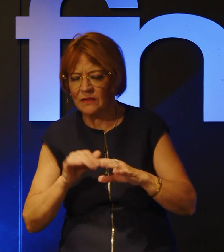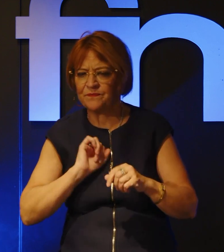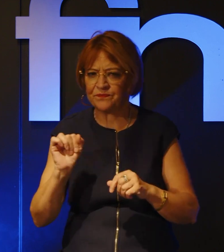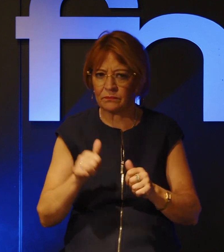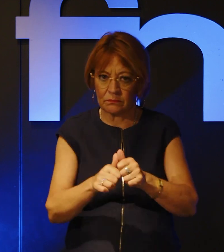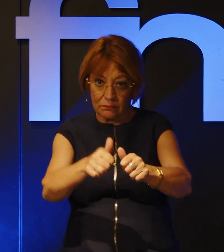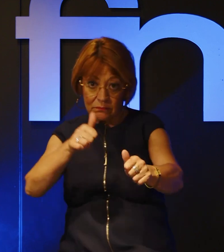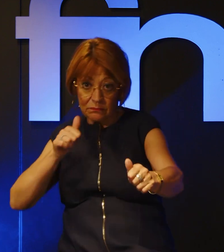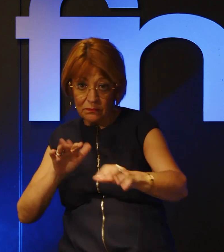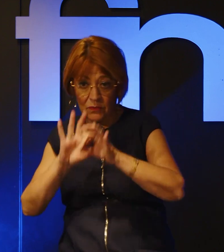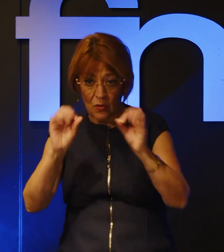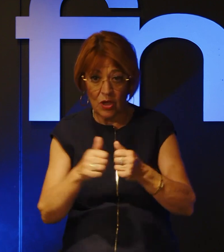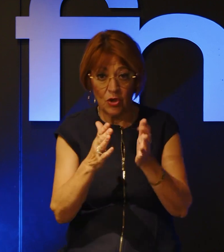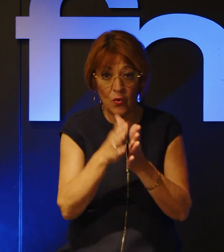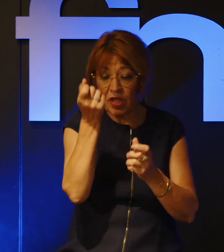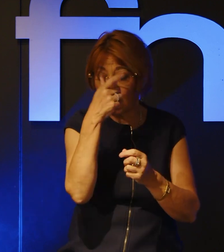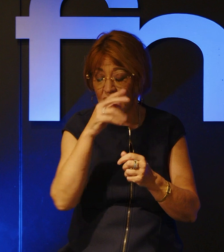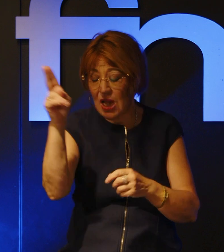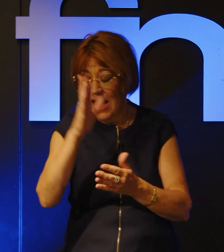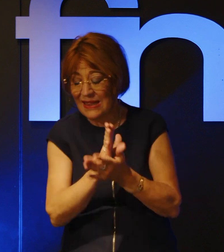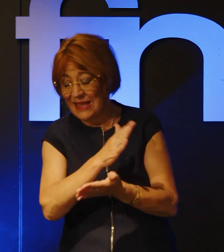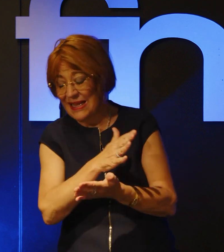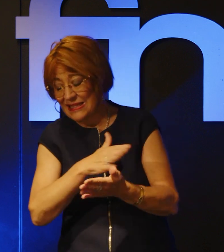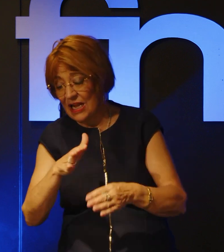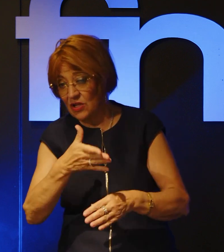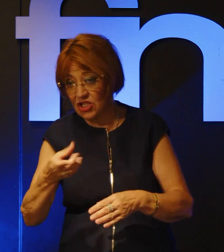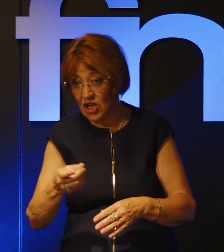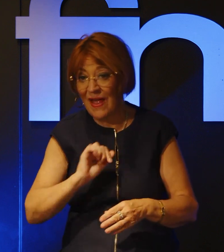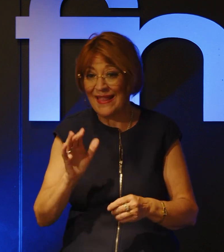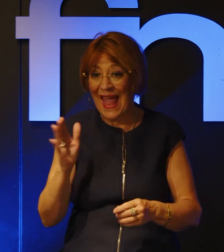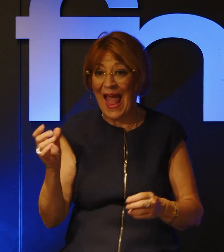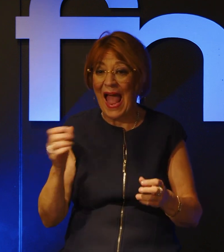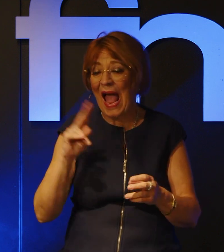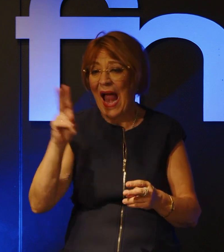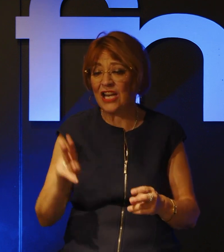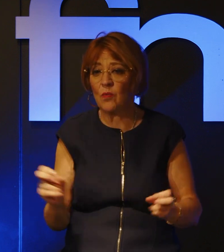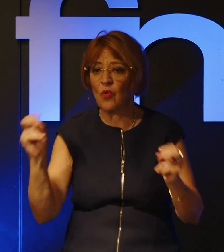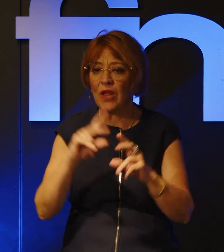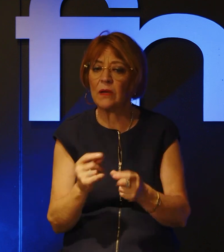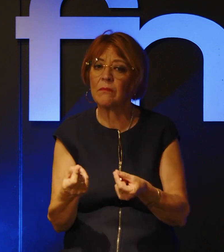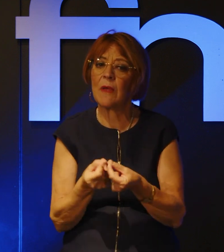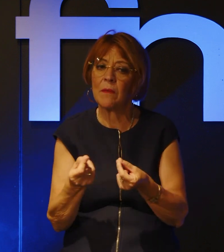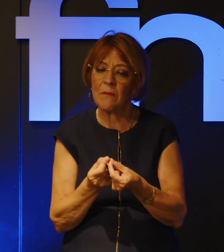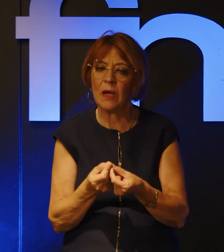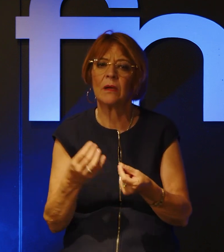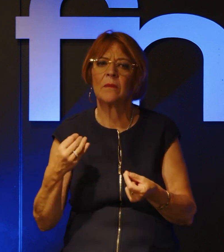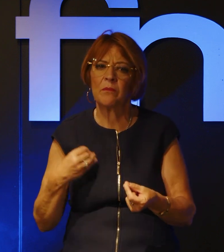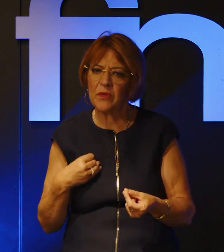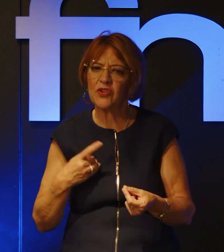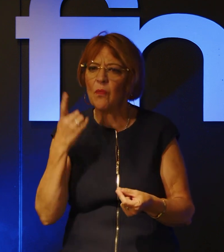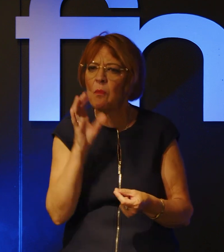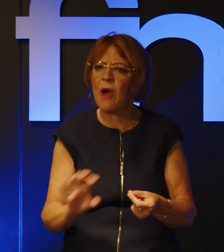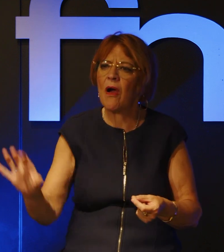um afastamento portanto toda a história de arte até ao século XIX e até ao aparecimento da Arte Moderna é uma aproximação mesmo que de uma